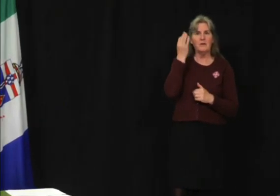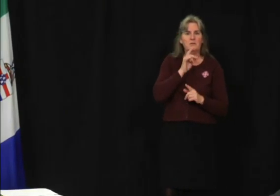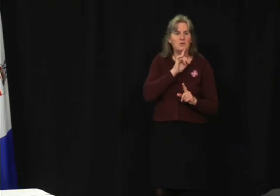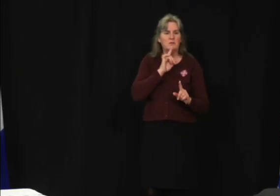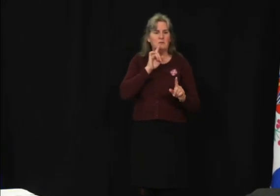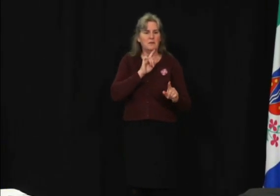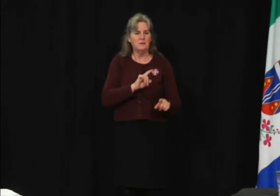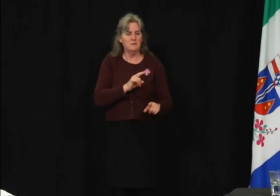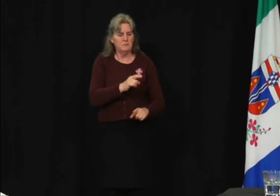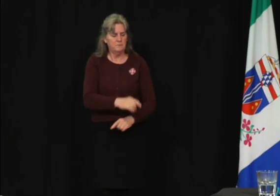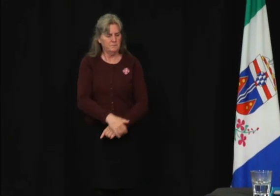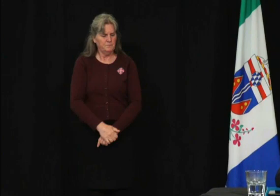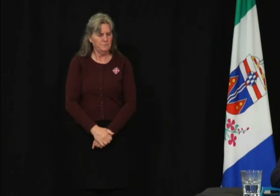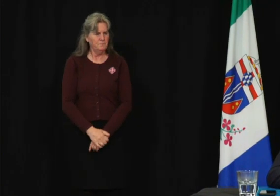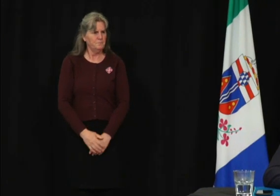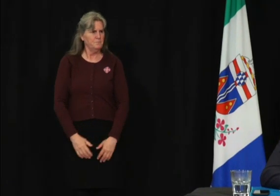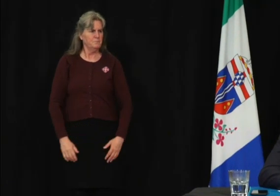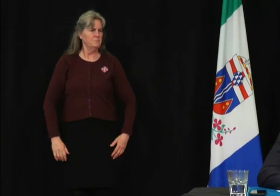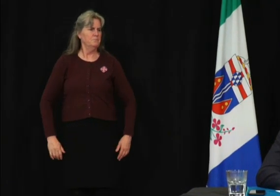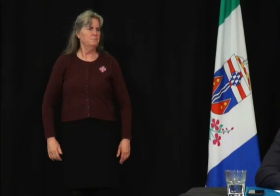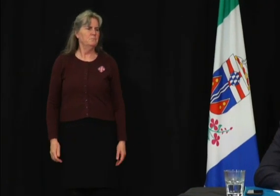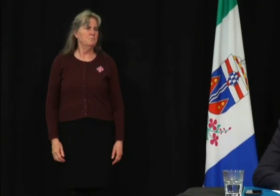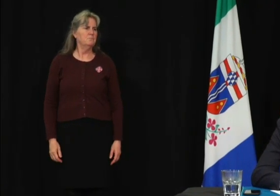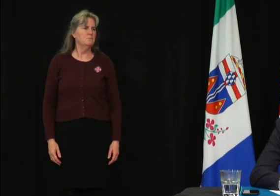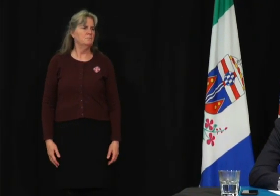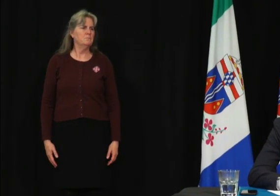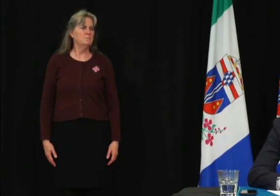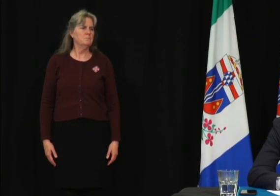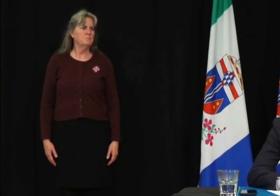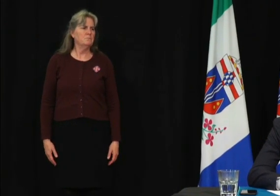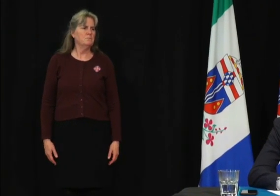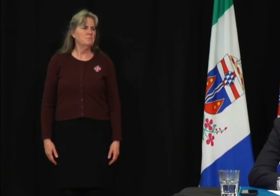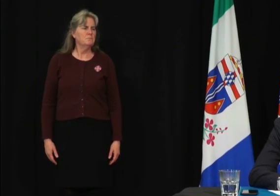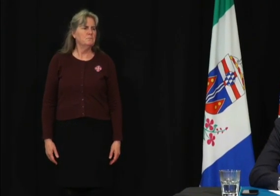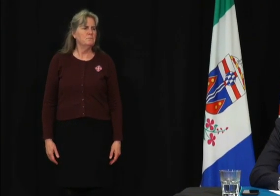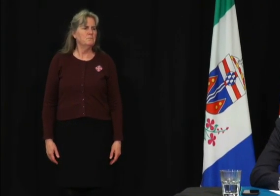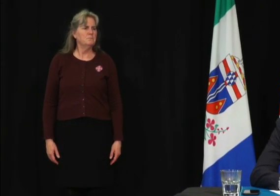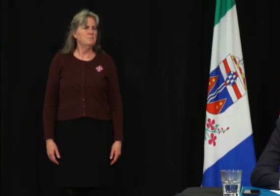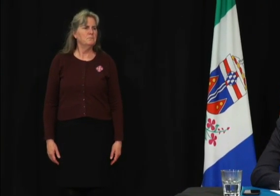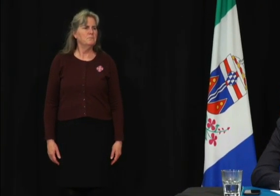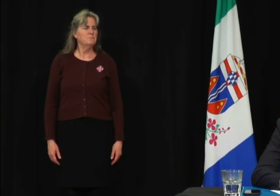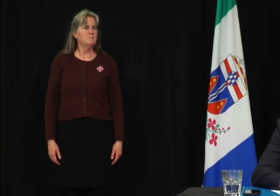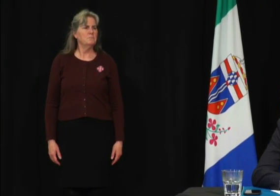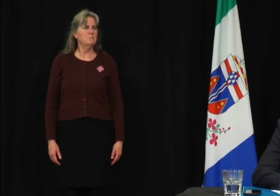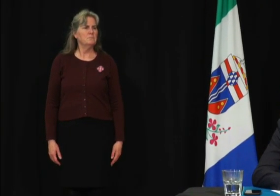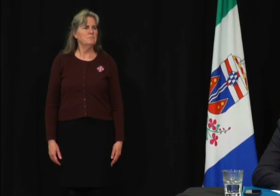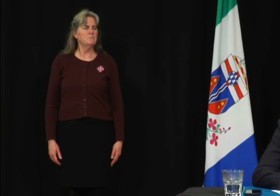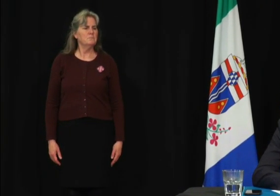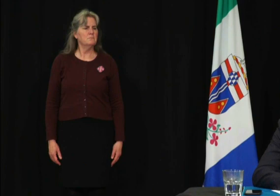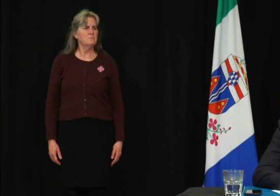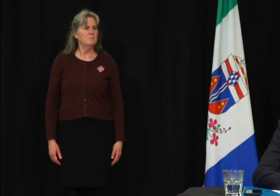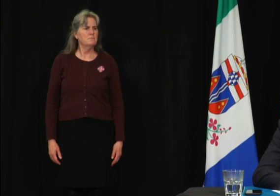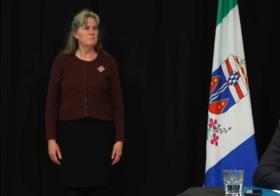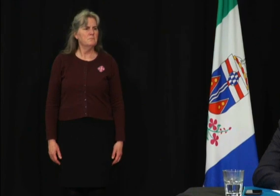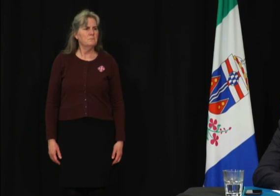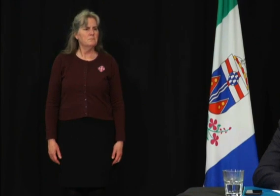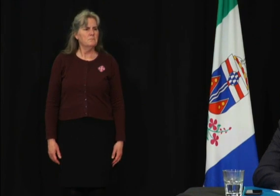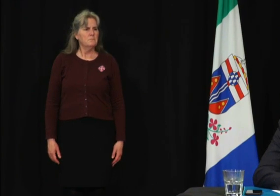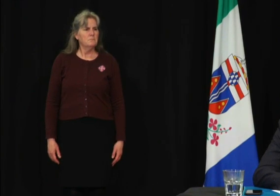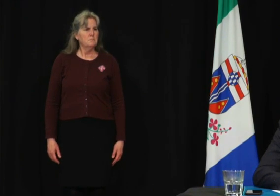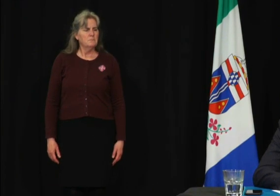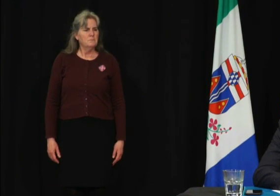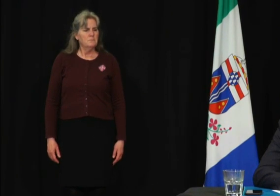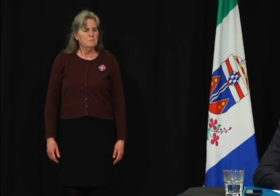que Claudienne, que c'est, à mon avis, c'est fondamental de continuer les conversations